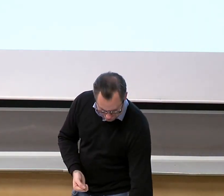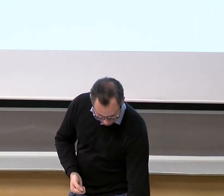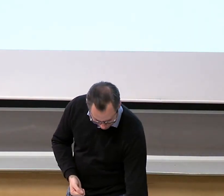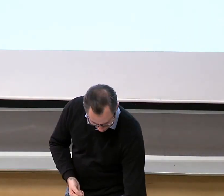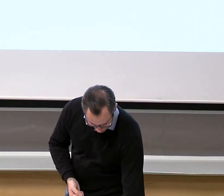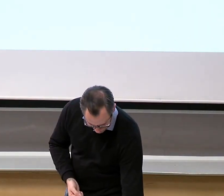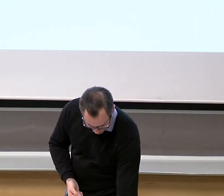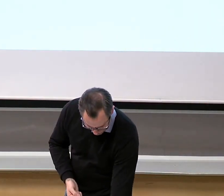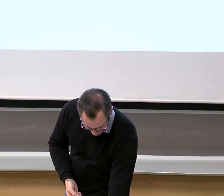så de var något färre.